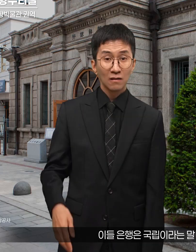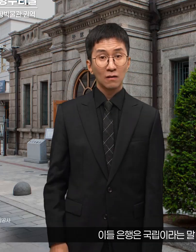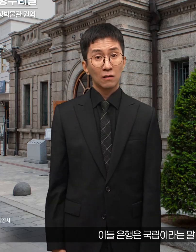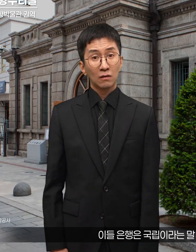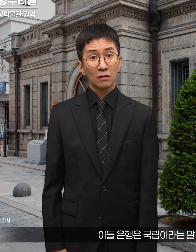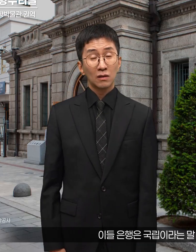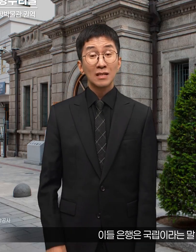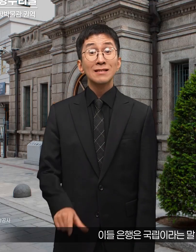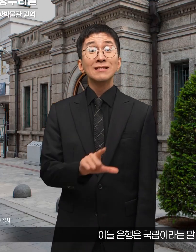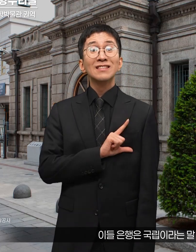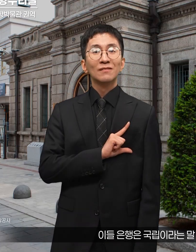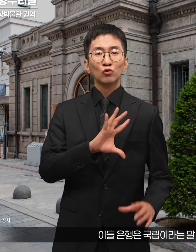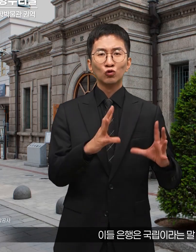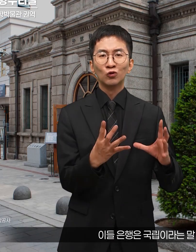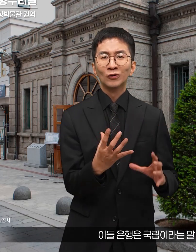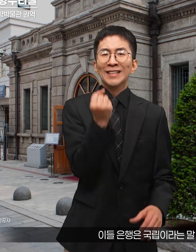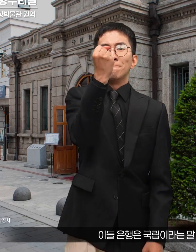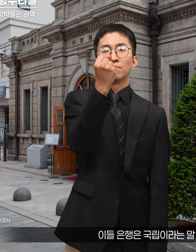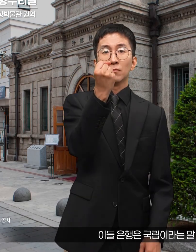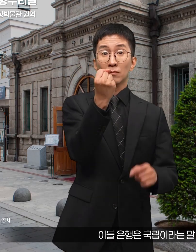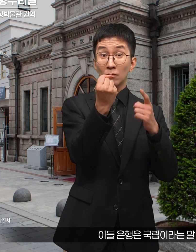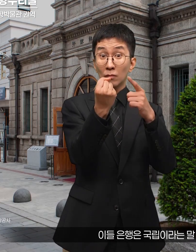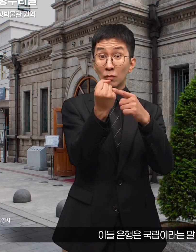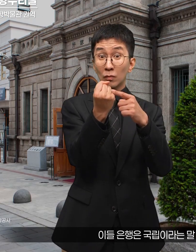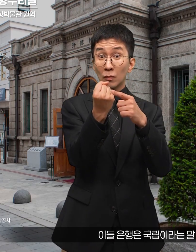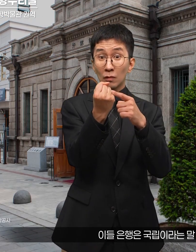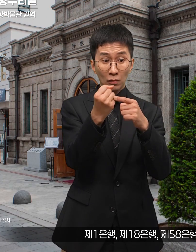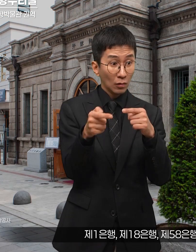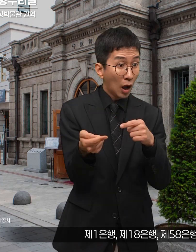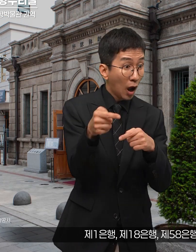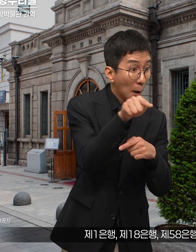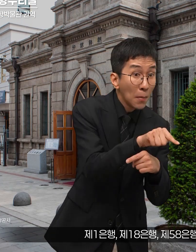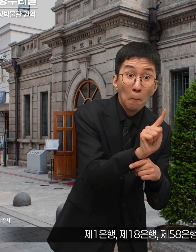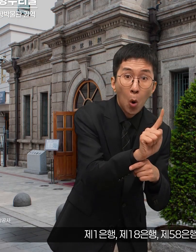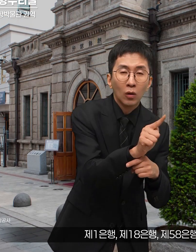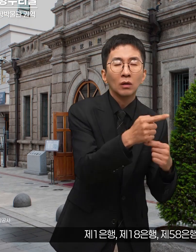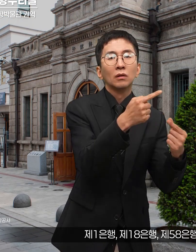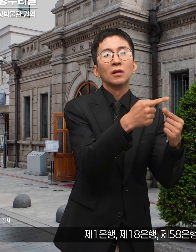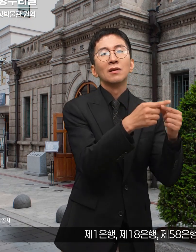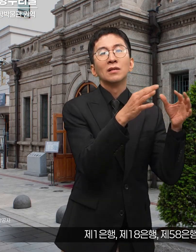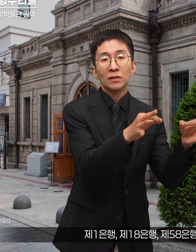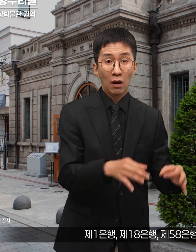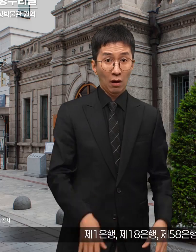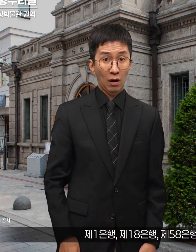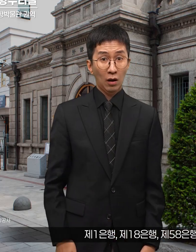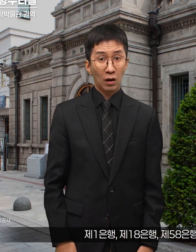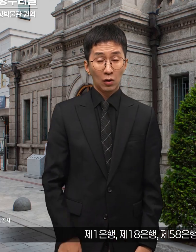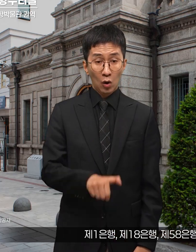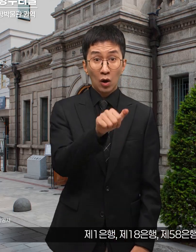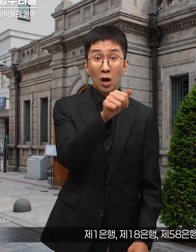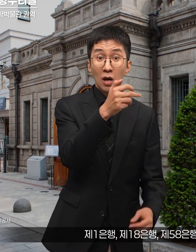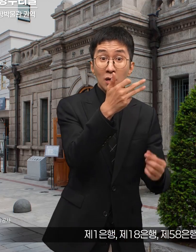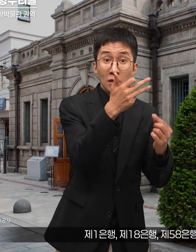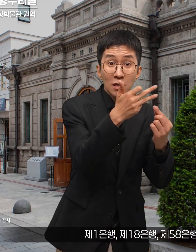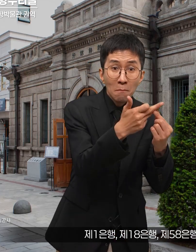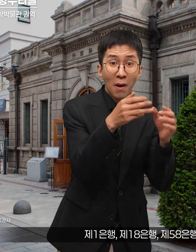은행은 국립이라는 말 앞에 숫자가 붙어 제1은행, 제18은행, 제58은행